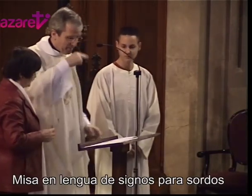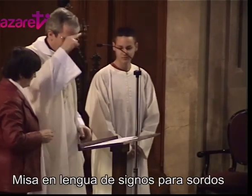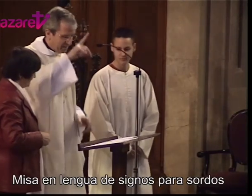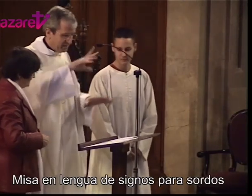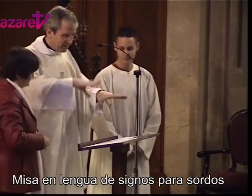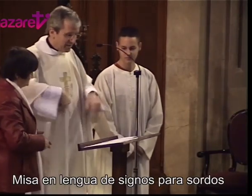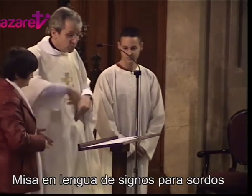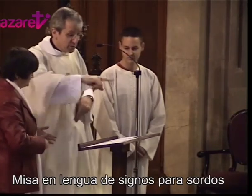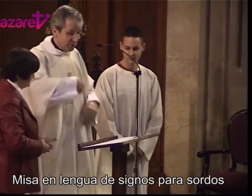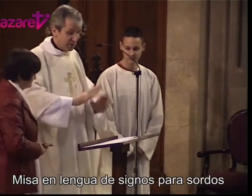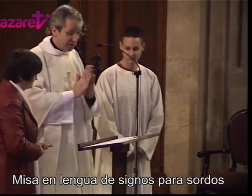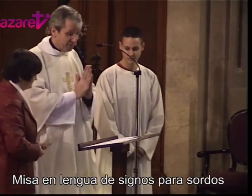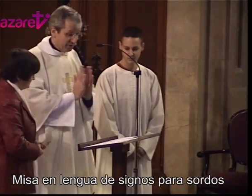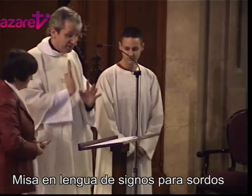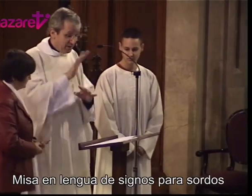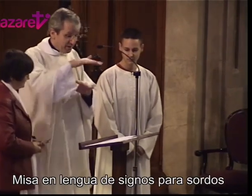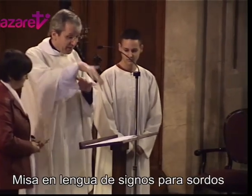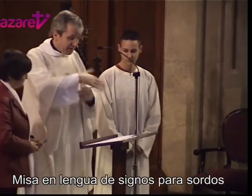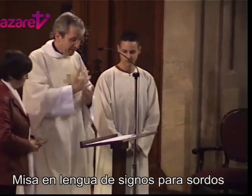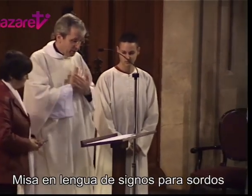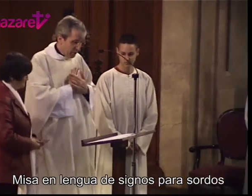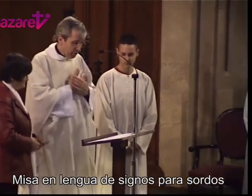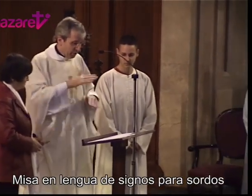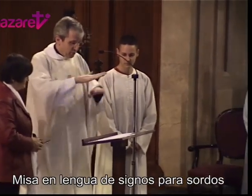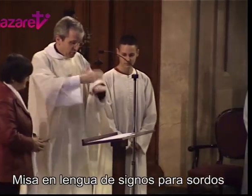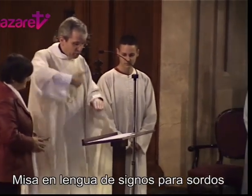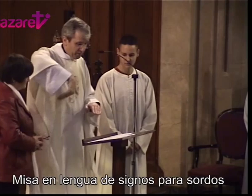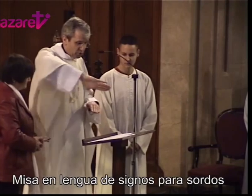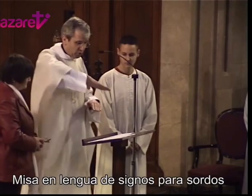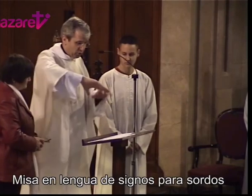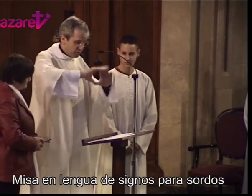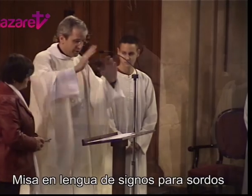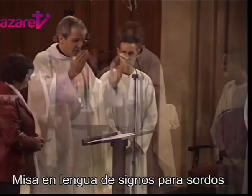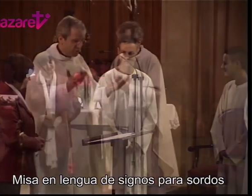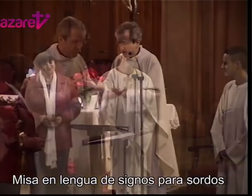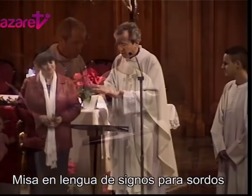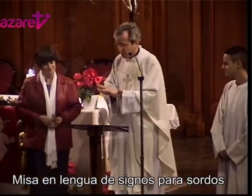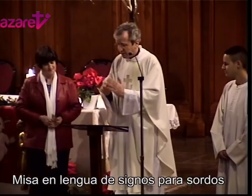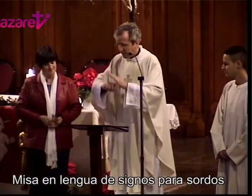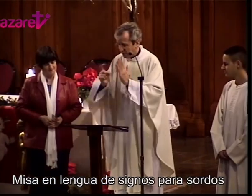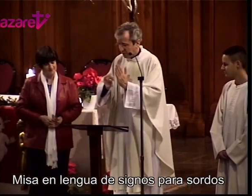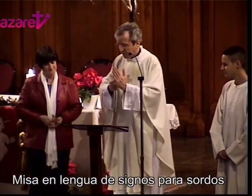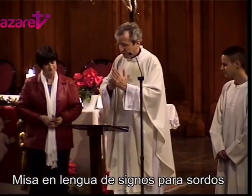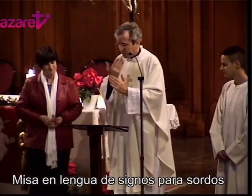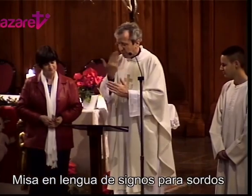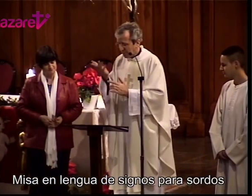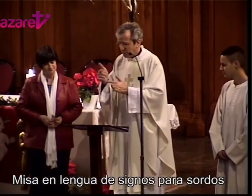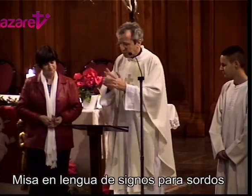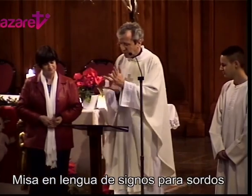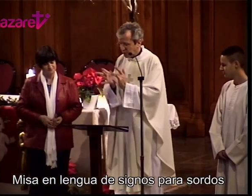Padre, escucha nuestra oración y derrama tu amor sobre nosotros y sobre el mundo entero. Te lo pedimos por